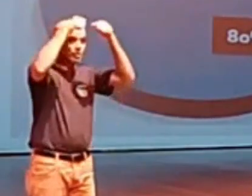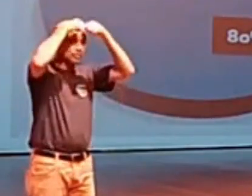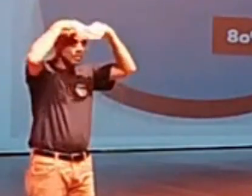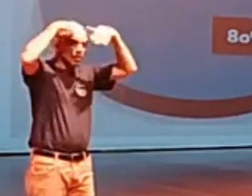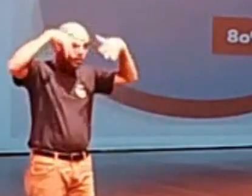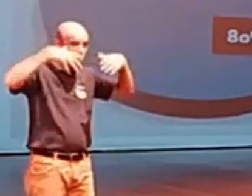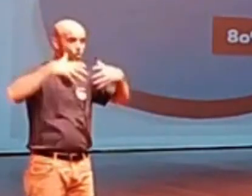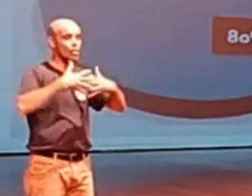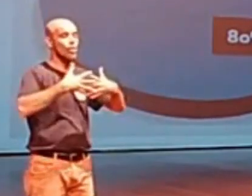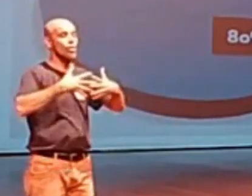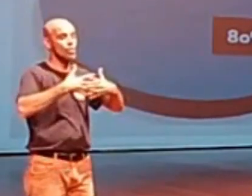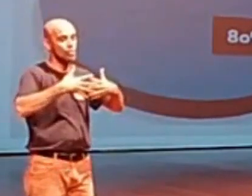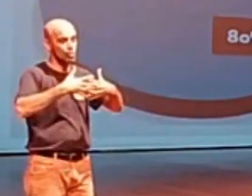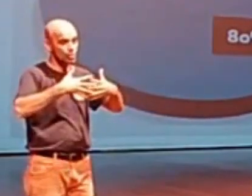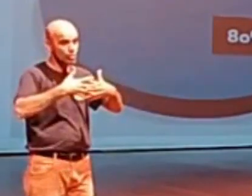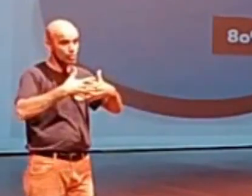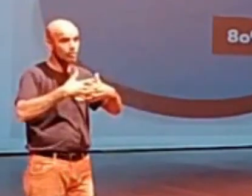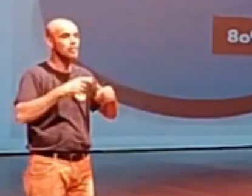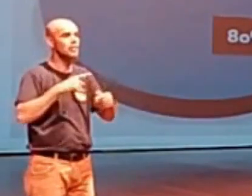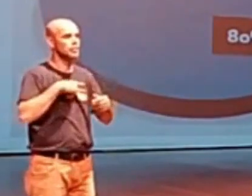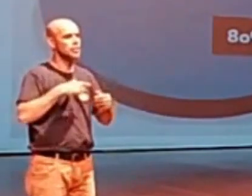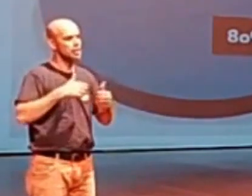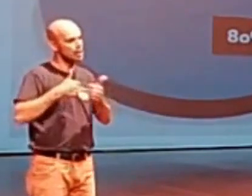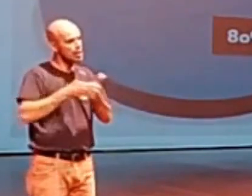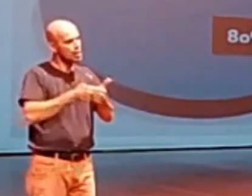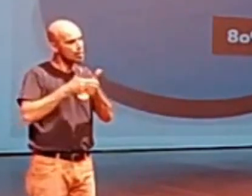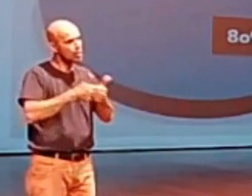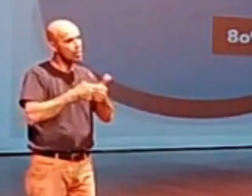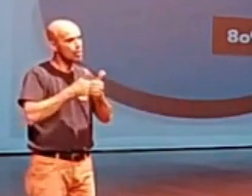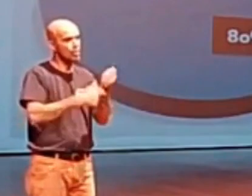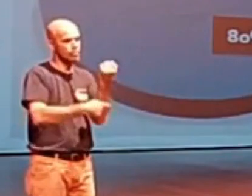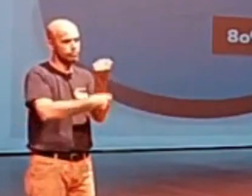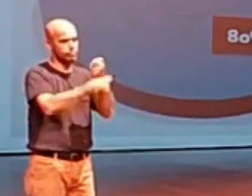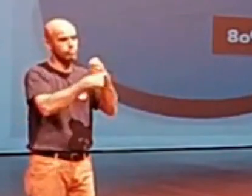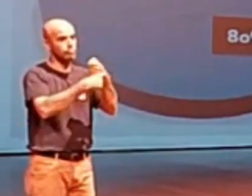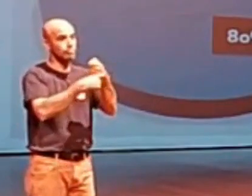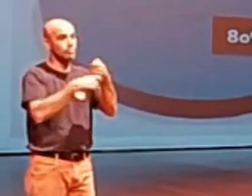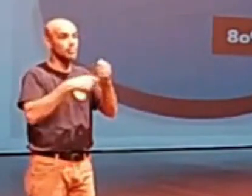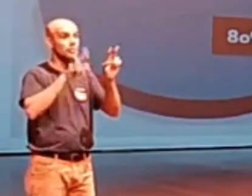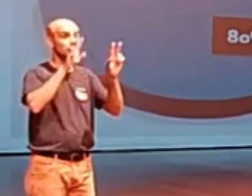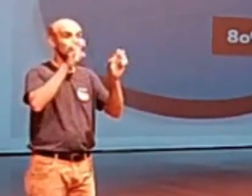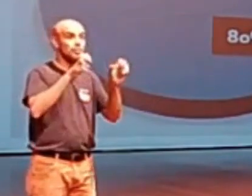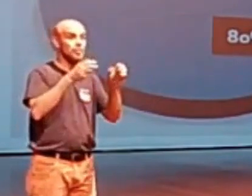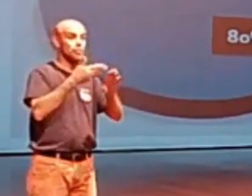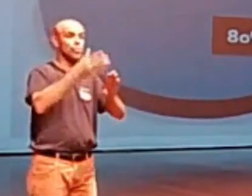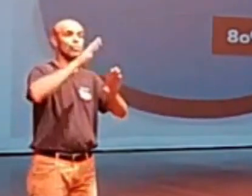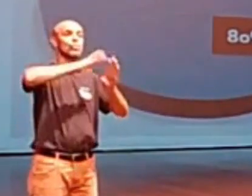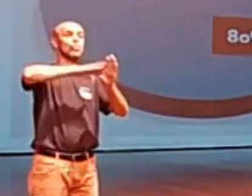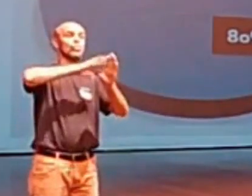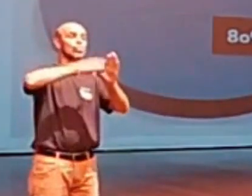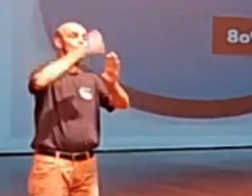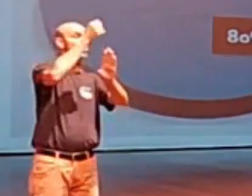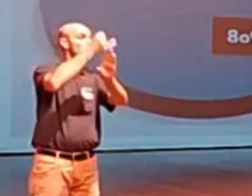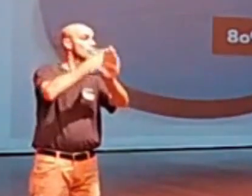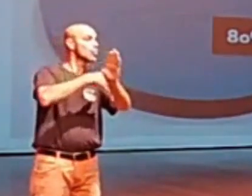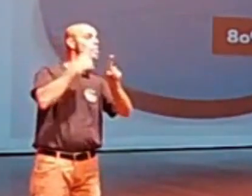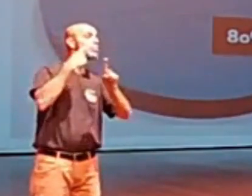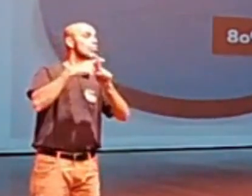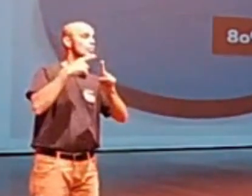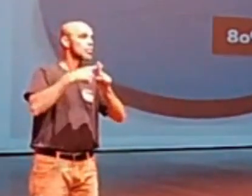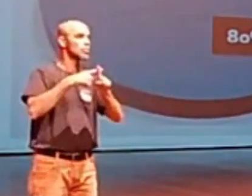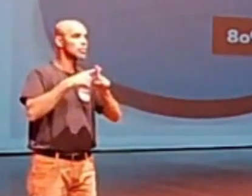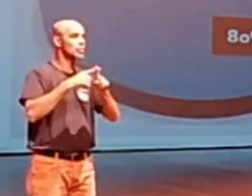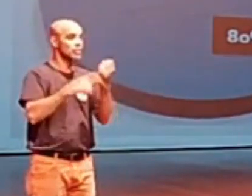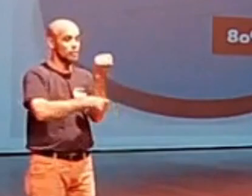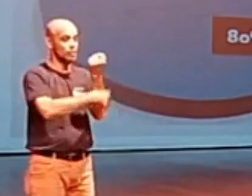tem neurofibromatose, geralmente ela vem acompanhada de escoliose, mas eu tenho uma questão de fundo que explica ela estar aí. Já a